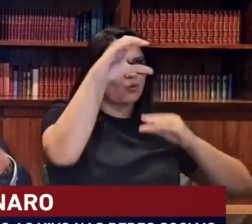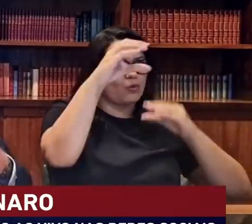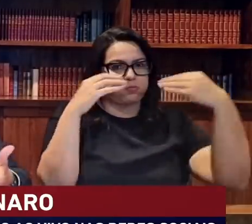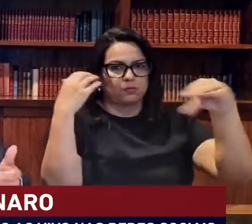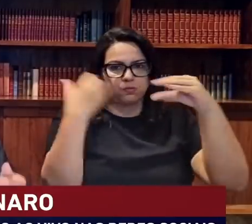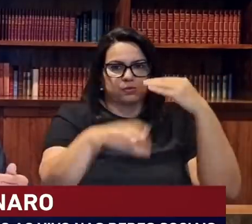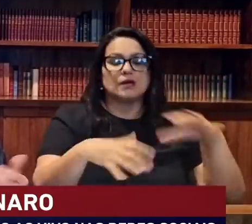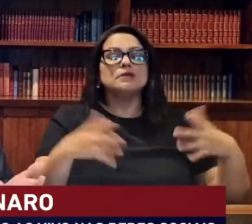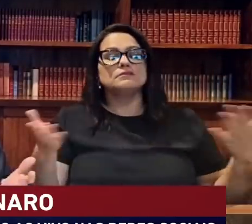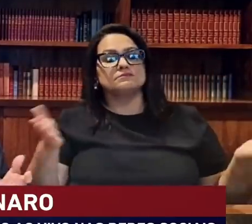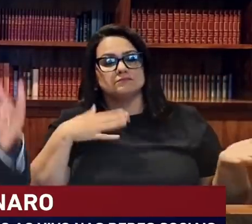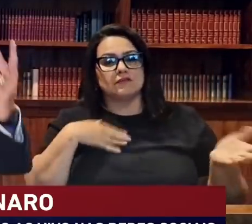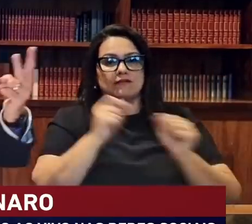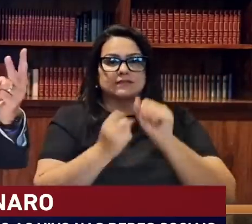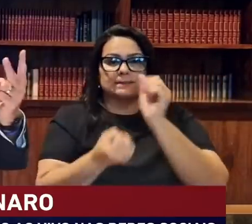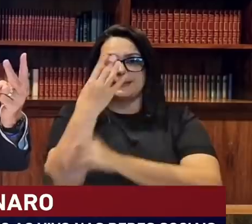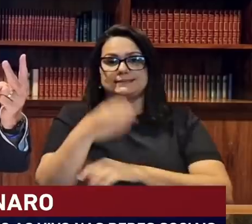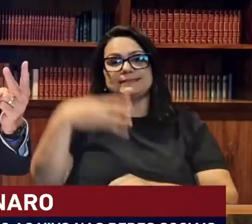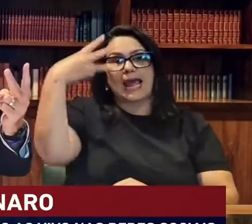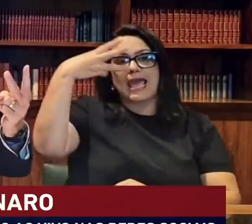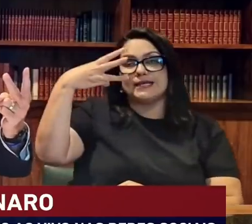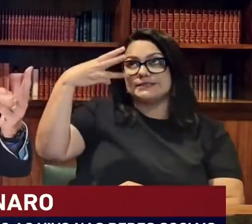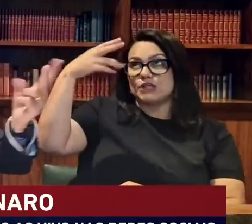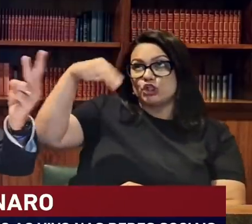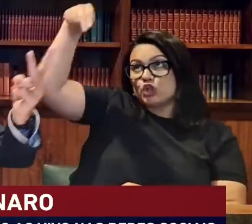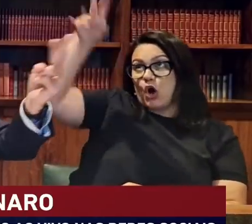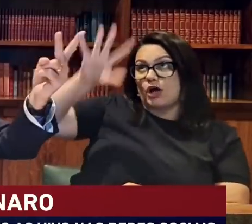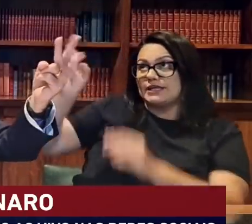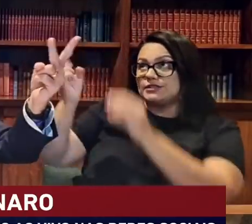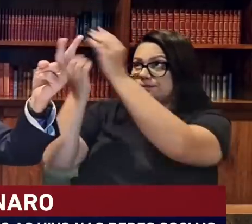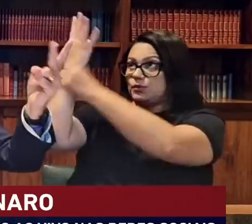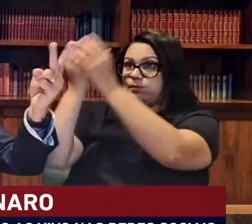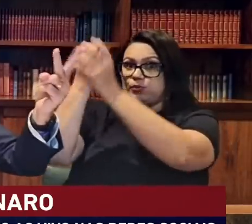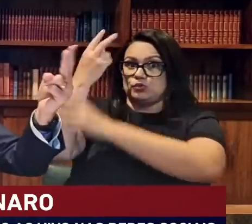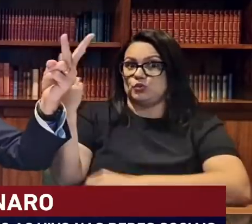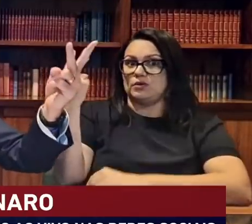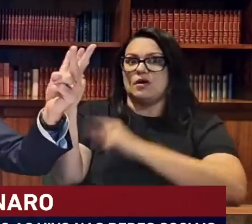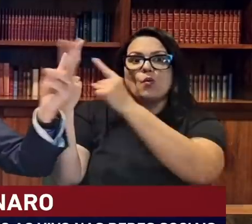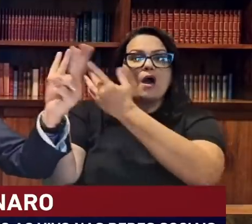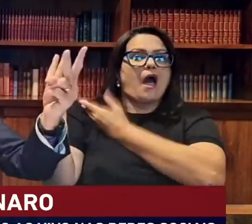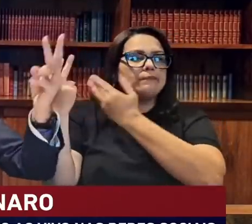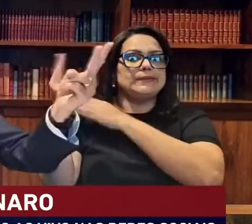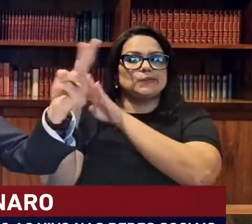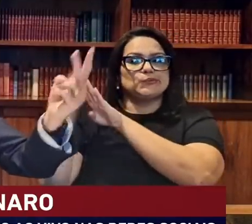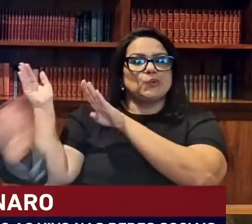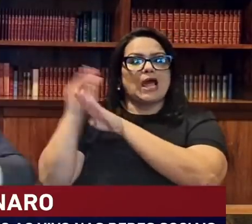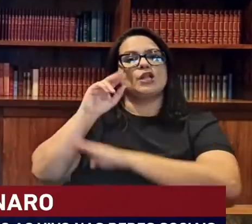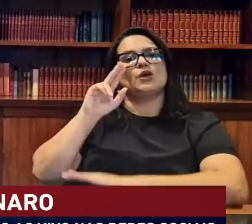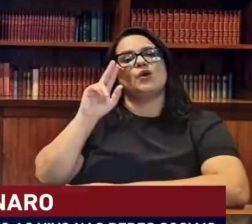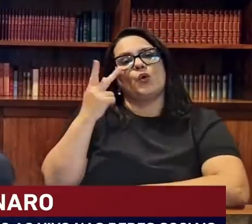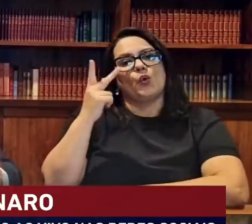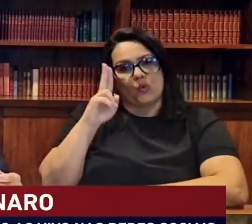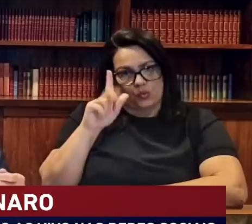para 3 refinarias, 2 no Nordeste. Uma inclusive para atender o amigo Hugo Chávez, tá certo? 2 no Nordeste